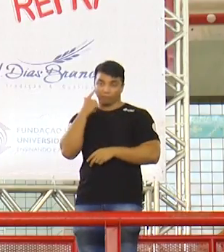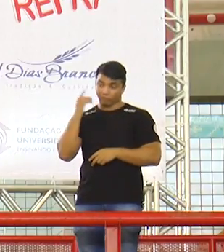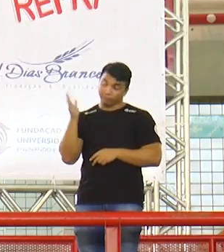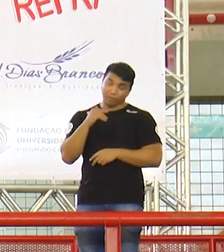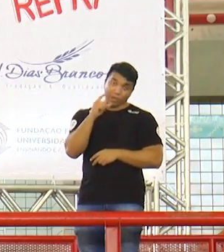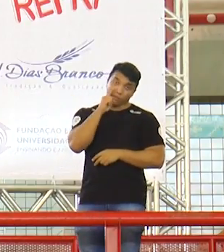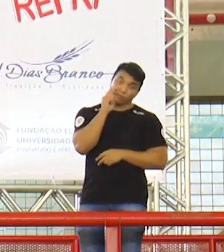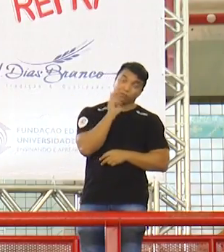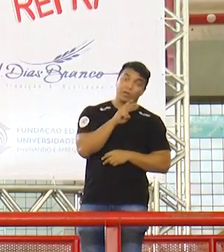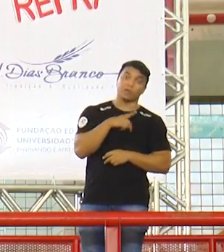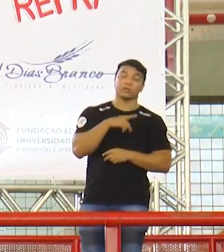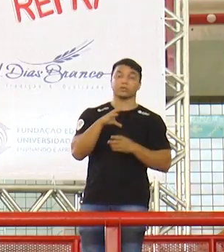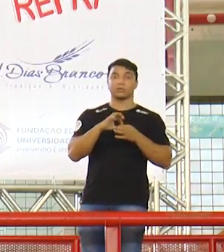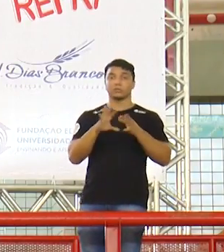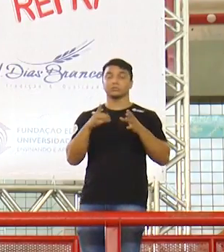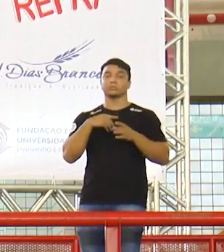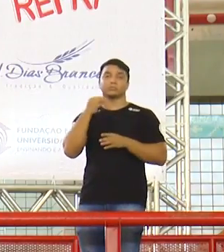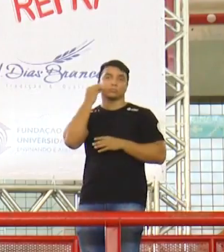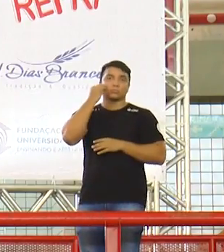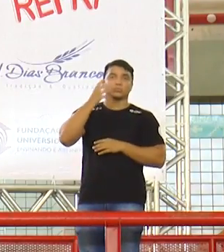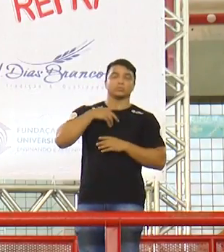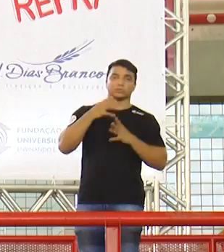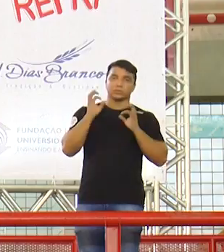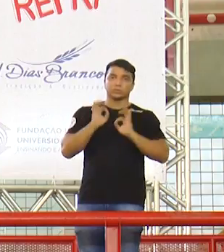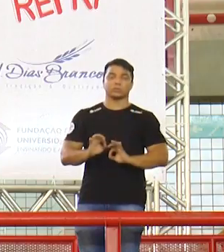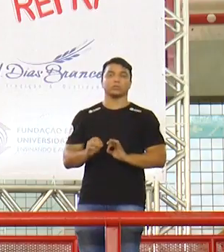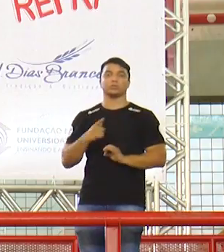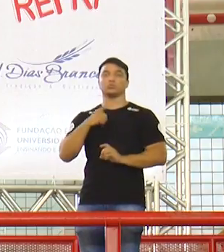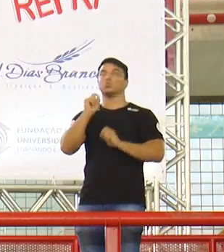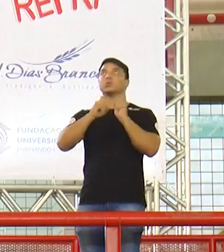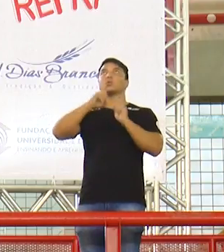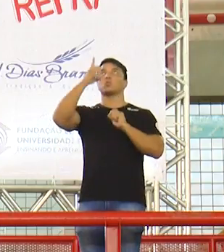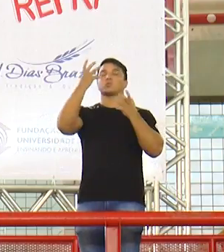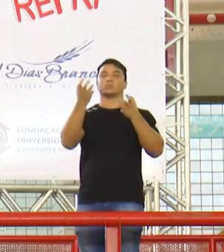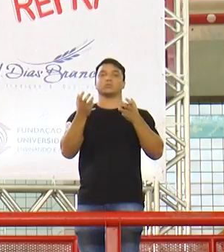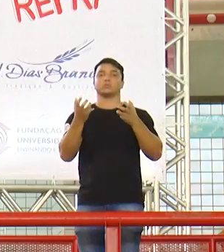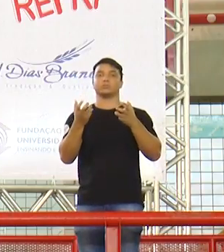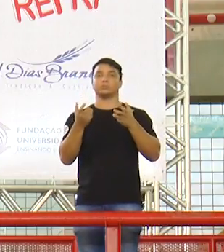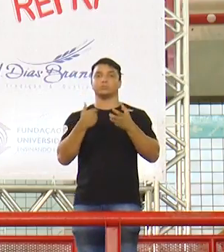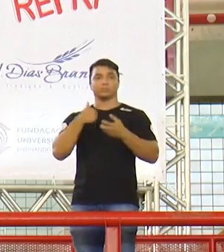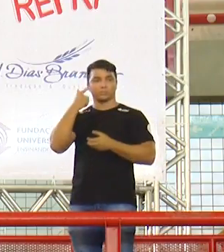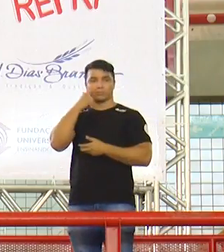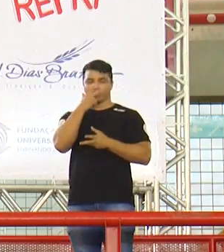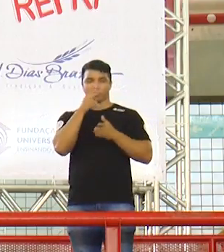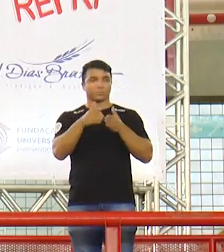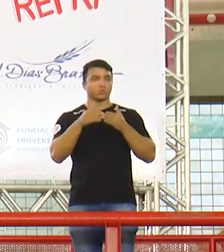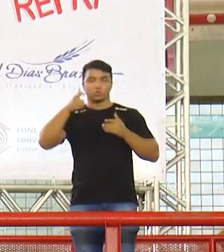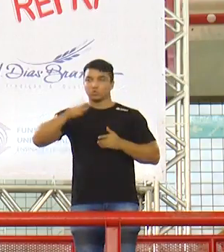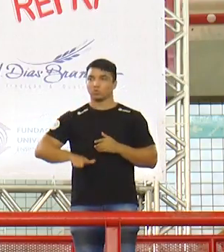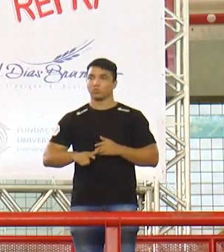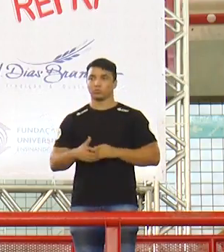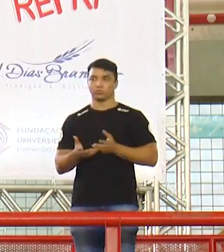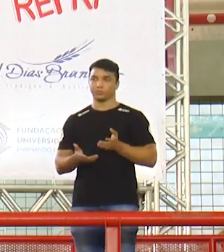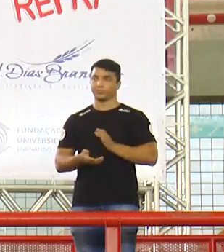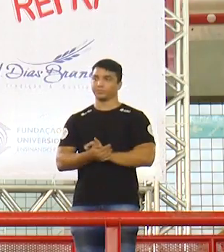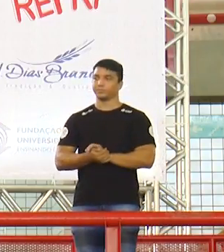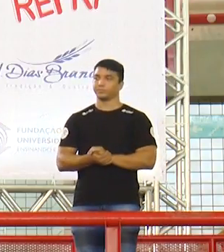Venha, veja, deixa, beija, seja o que Deus quiser. Aí está pedindo para dizer de novo, eu não vou